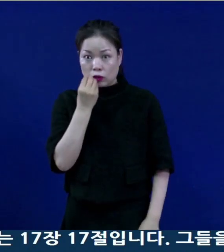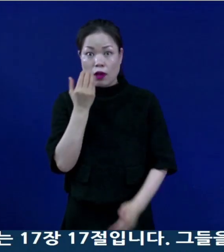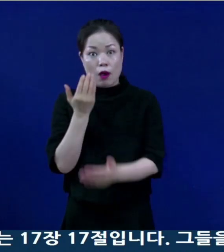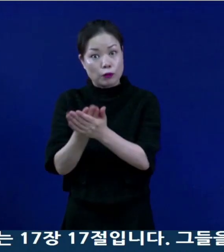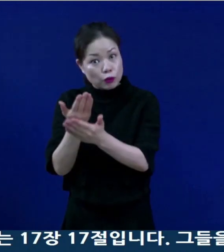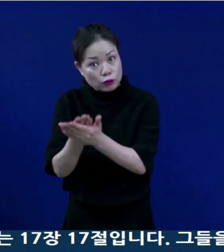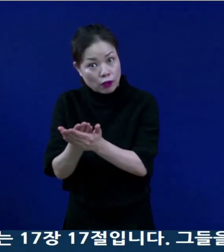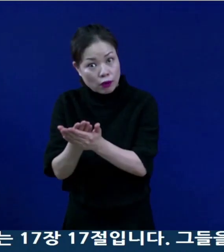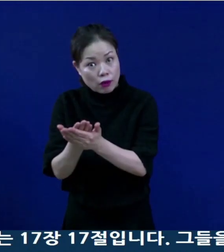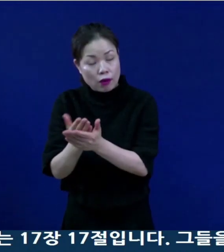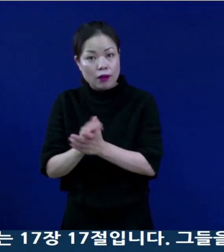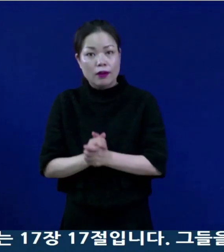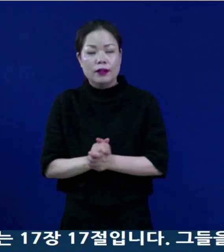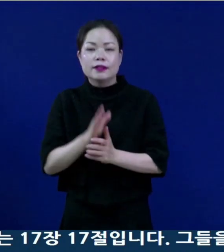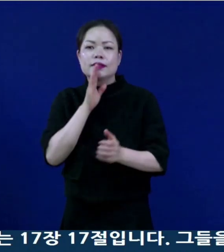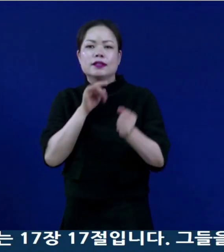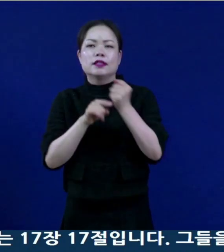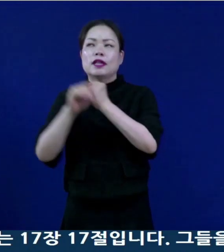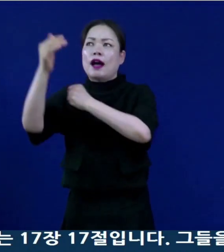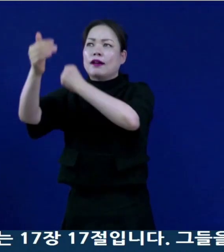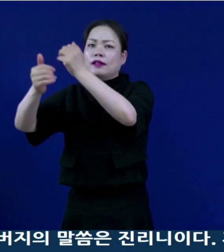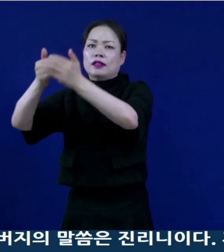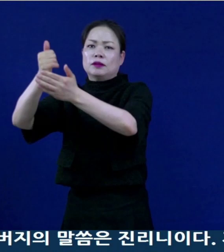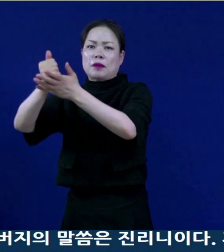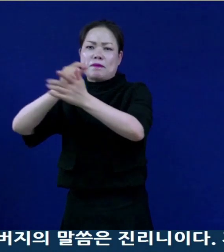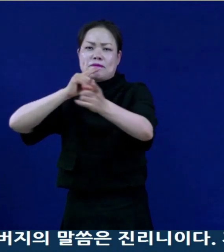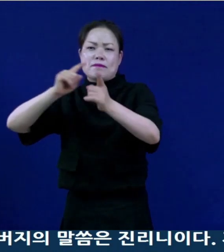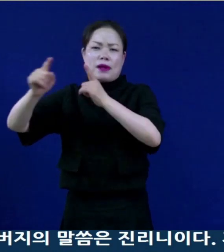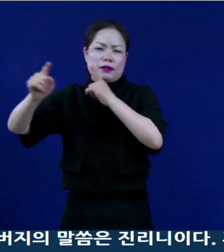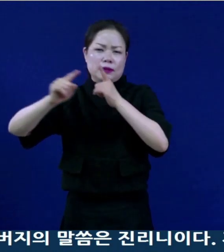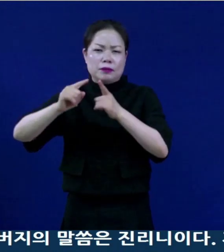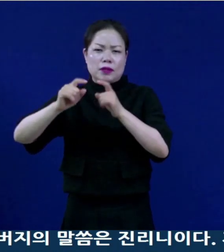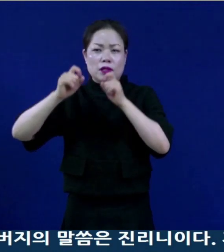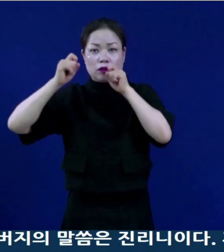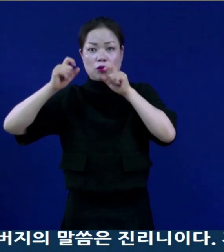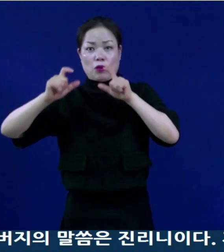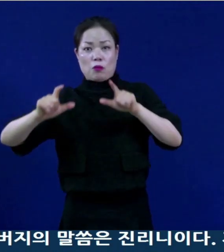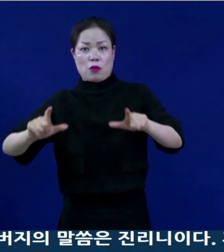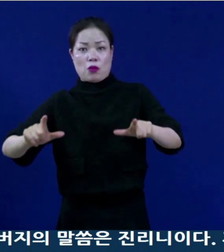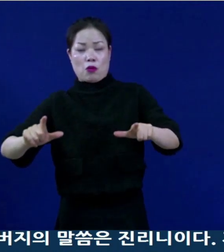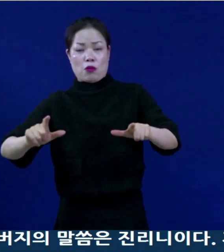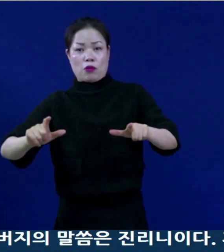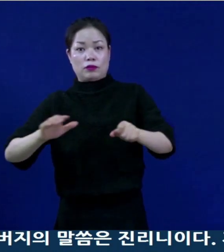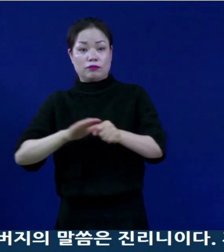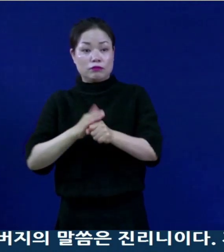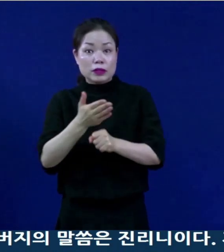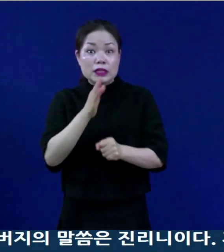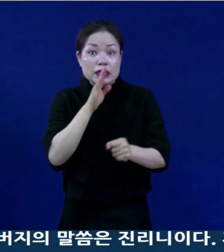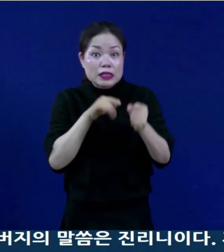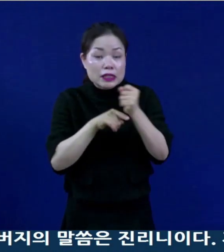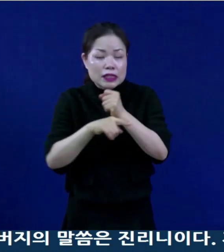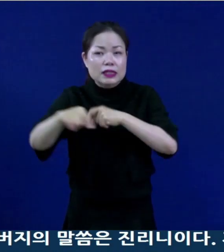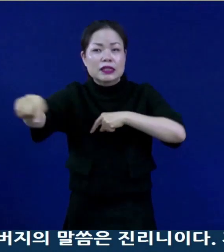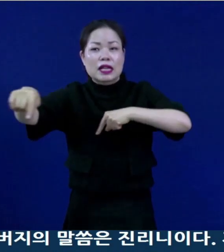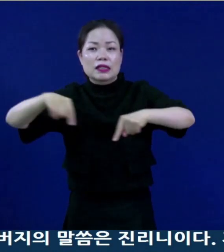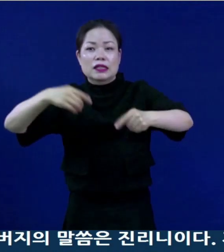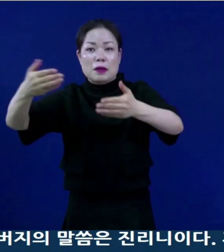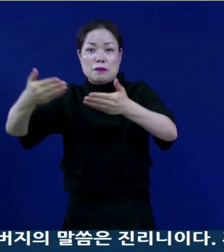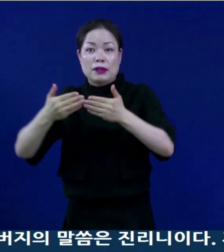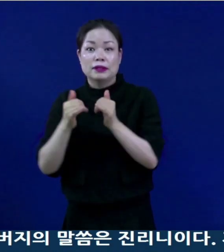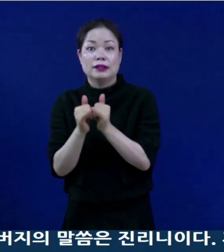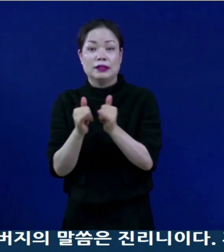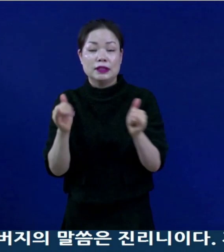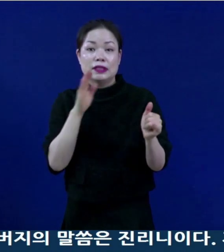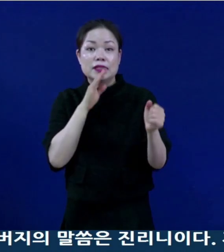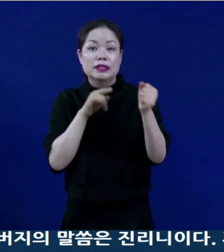하옵소서. 진리는 하나님의 말씀이니이다 라고 선포했습니다. 사랑하는 여러분, 진리로 다스림을 받는